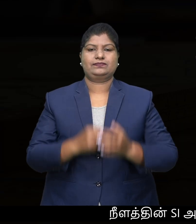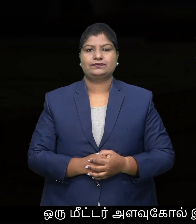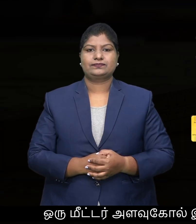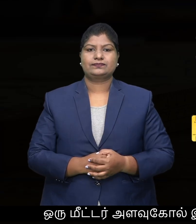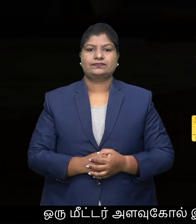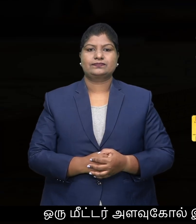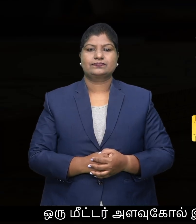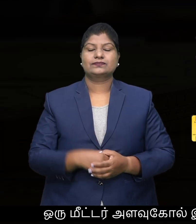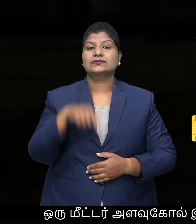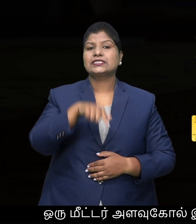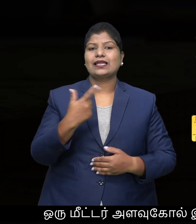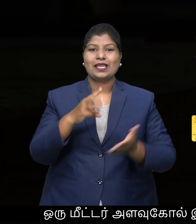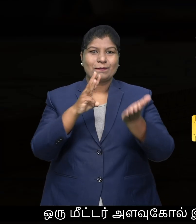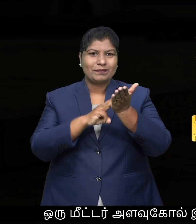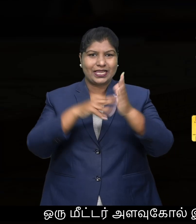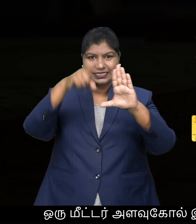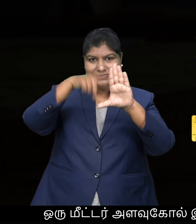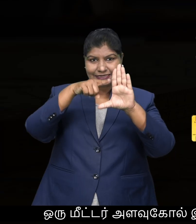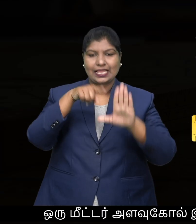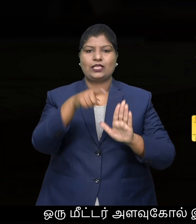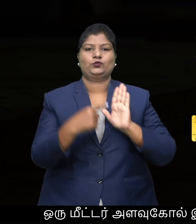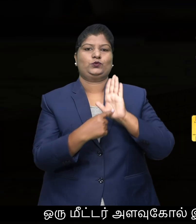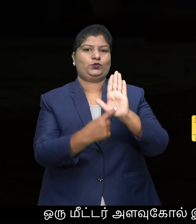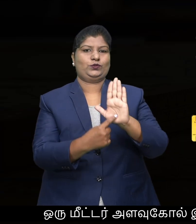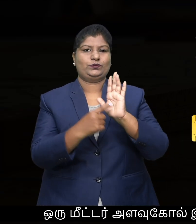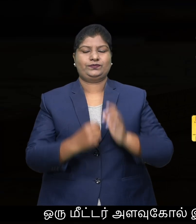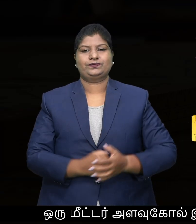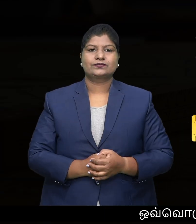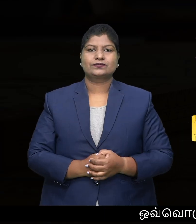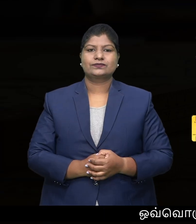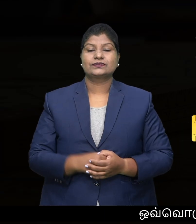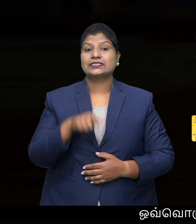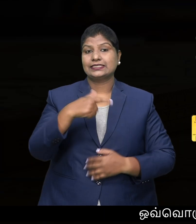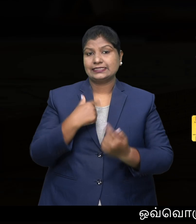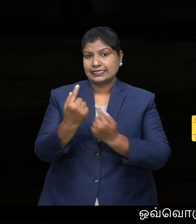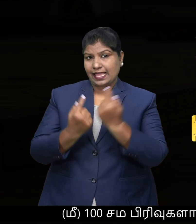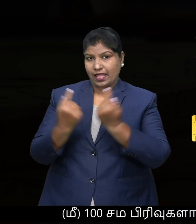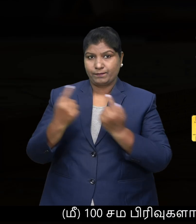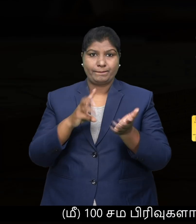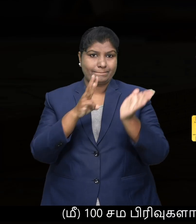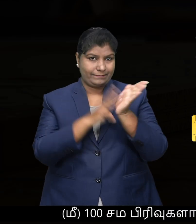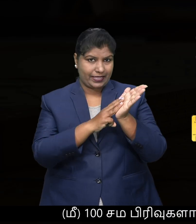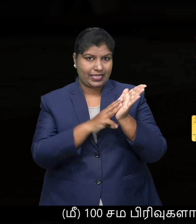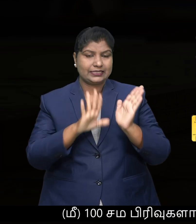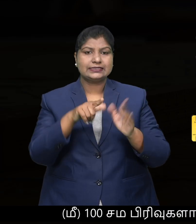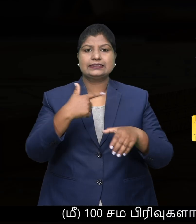1 மீட்டர் அளவுகோல் இங்கே காட்டப்பட்டுள்ளது. ஒவ்வொரு மீட்டரும், அதாவது மீ, 100